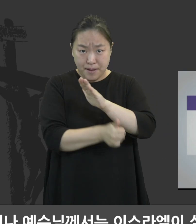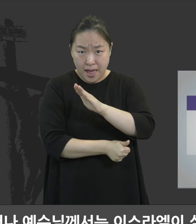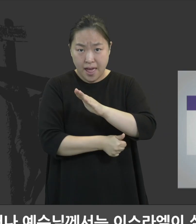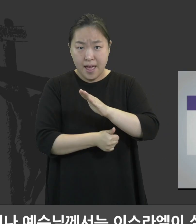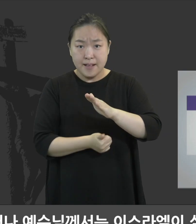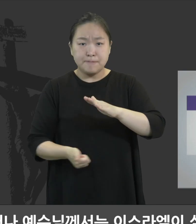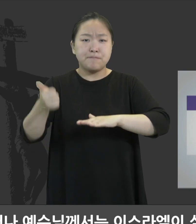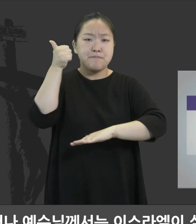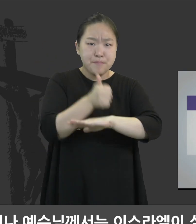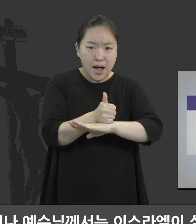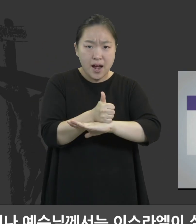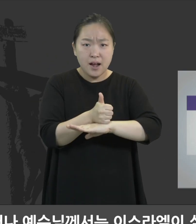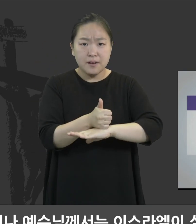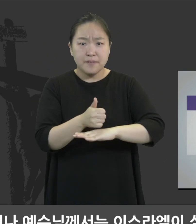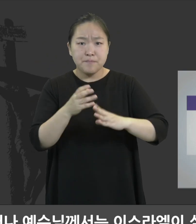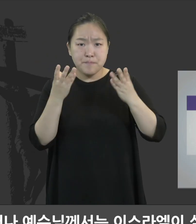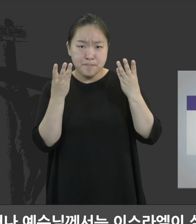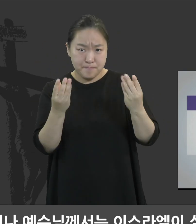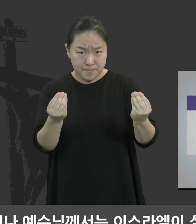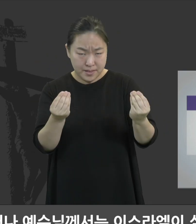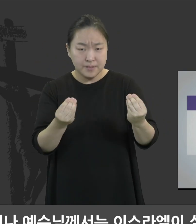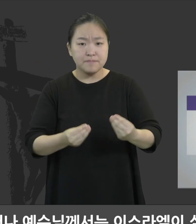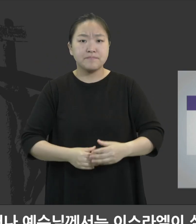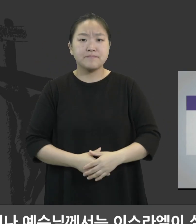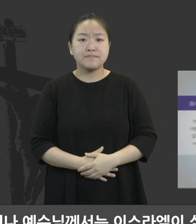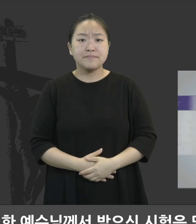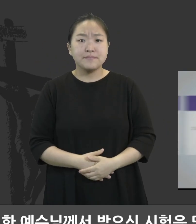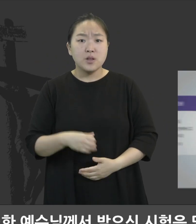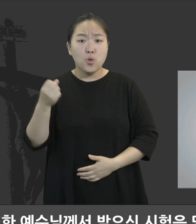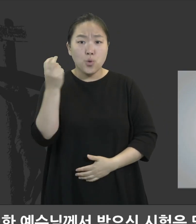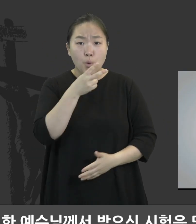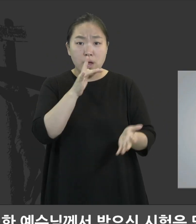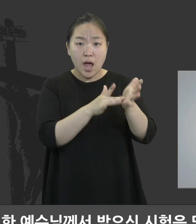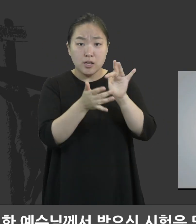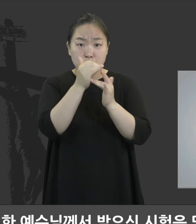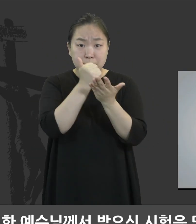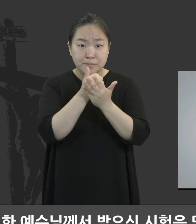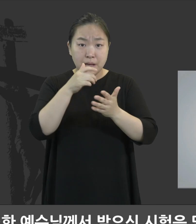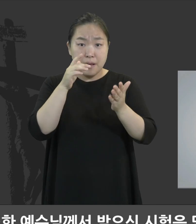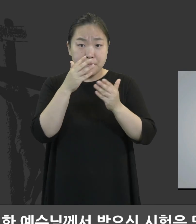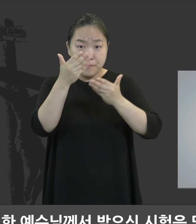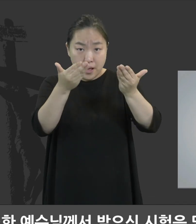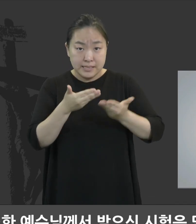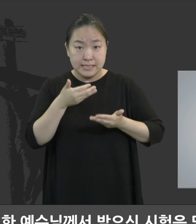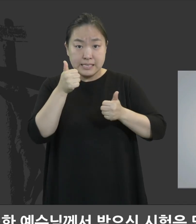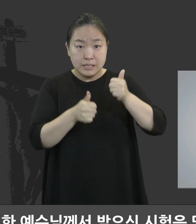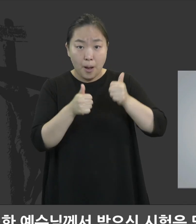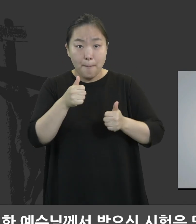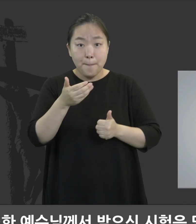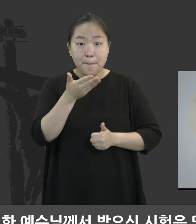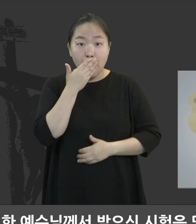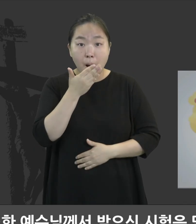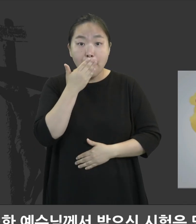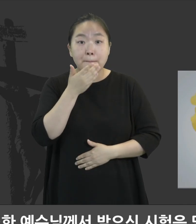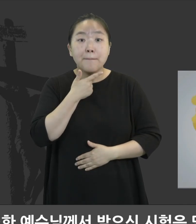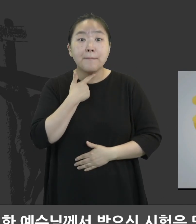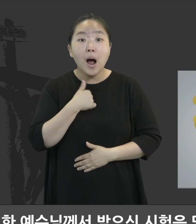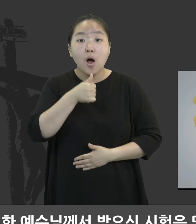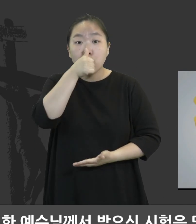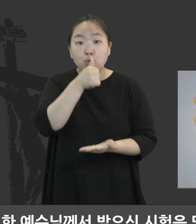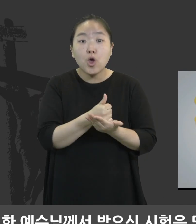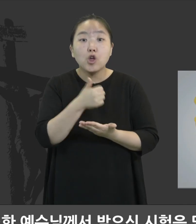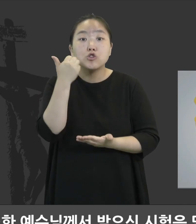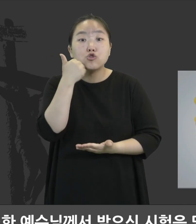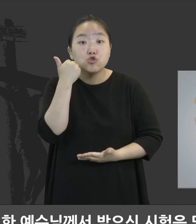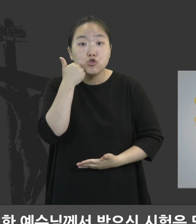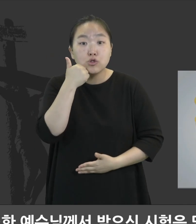승리하시고 이스라엘의 실패를 극복하셨습니다. 또한 예수님께서 받으신 시험은 먹는 것으로